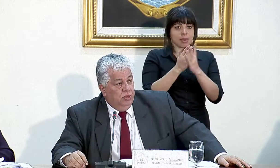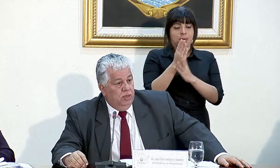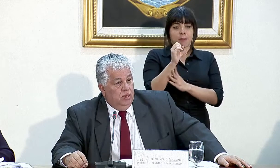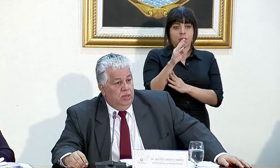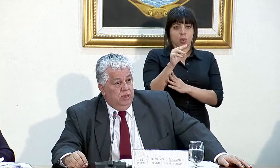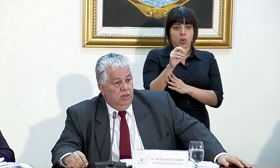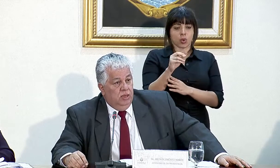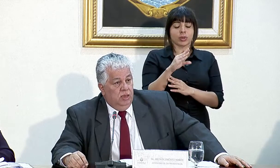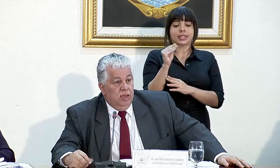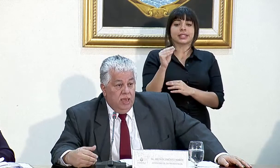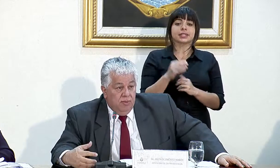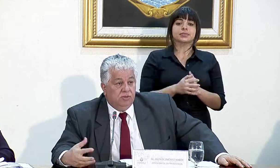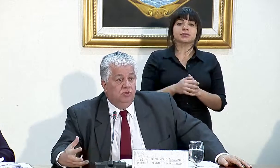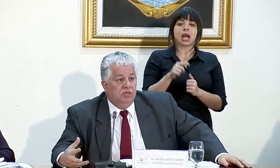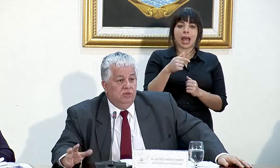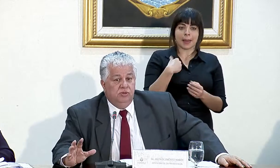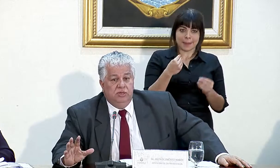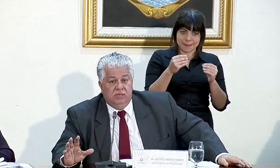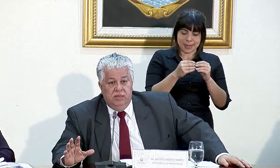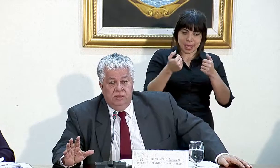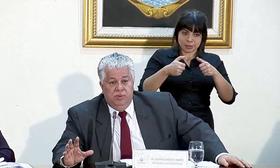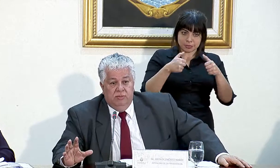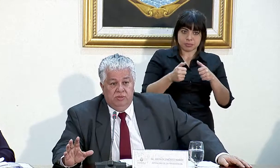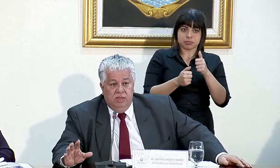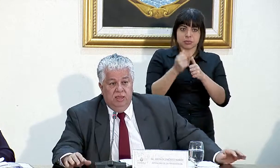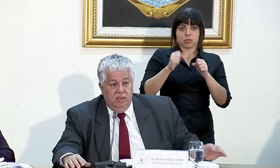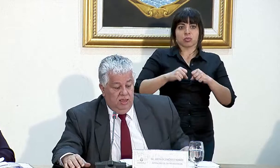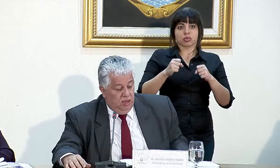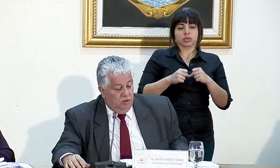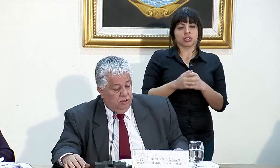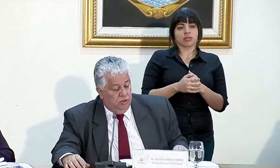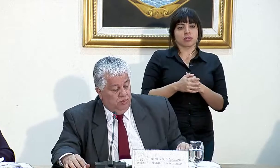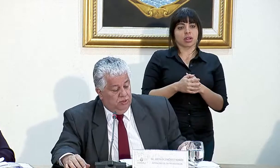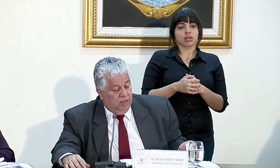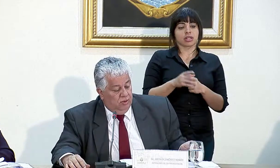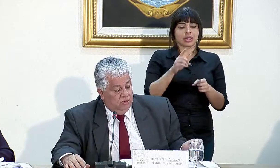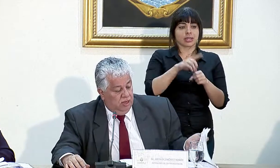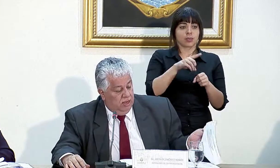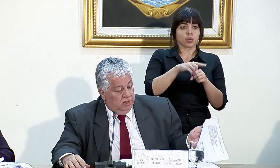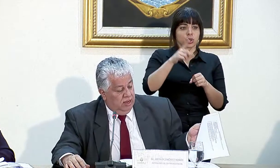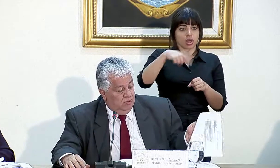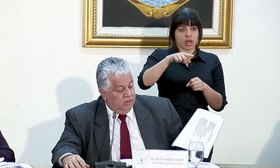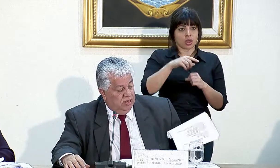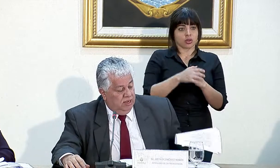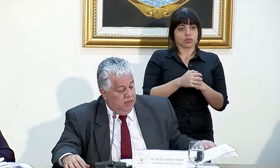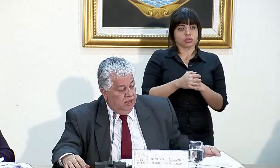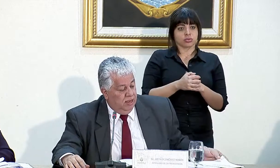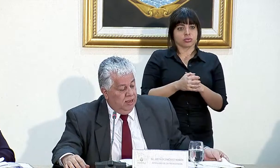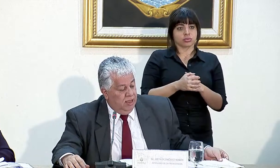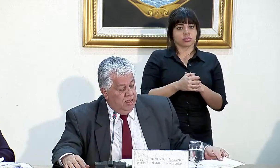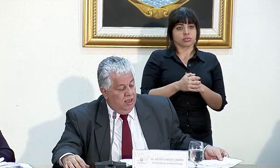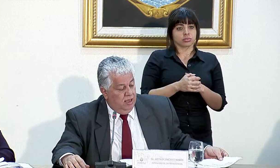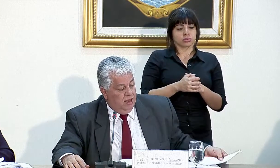bono, y ahí hay más consenso y es que esperamos que incluso los diputados, digámoslo así,